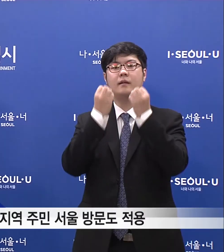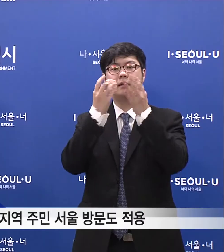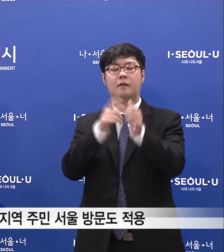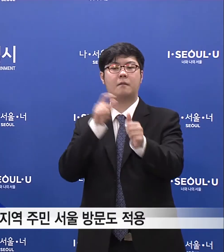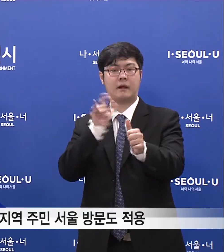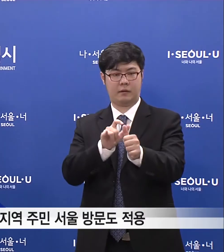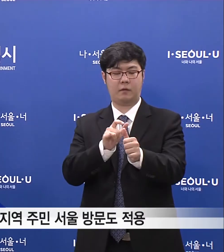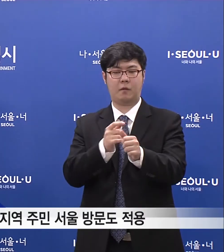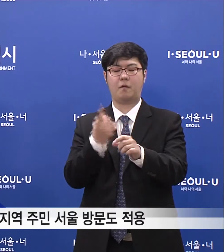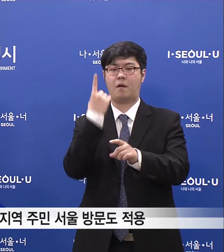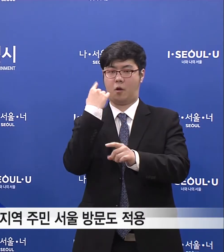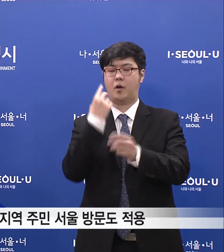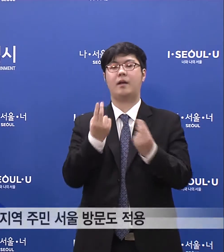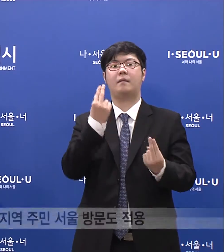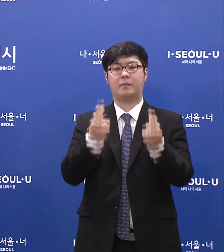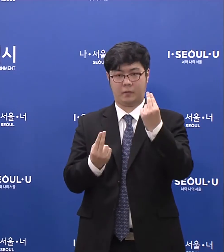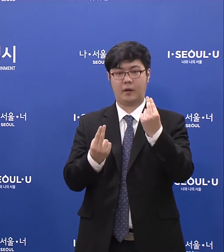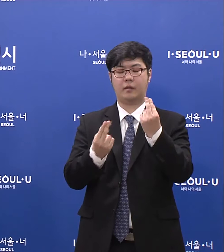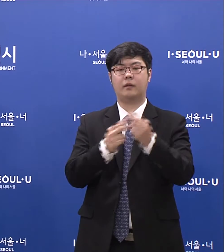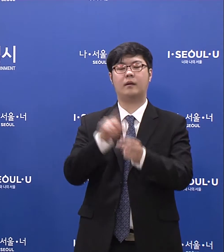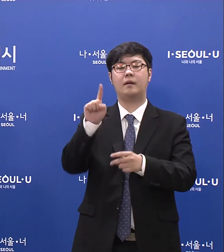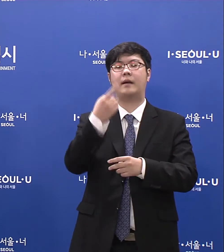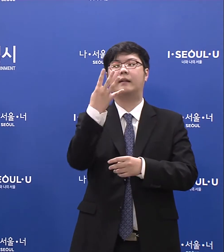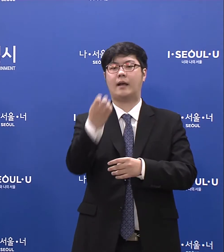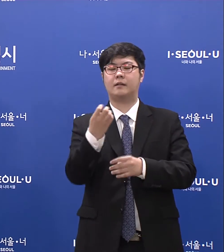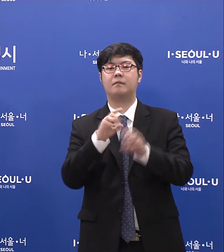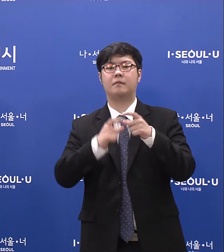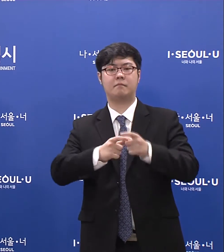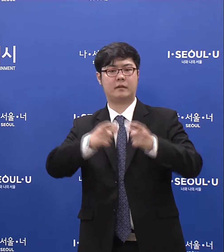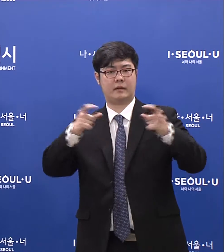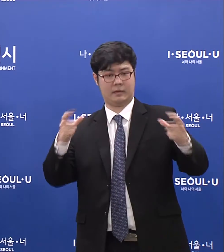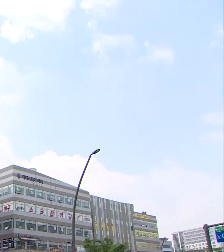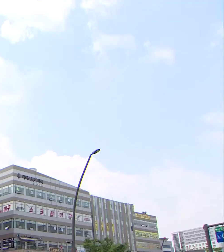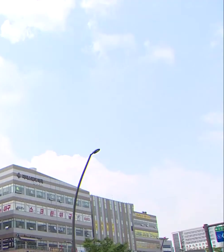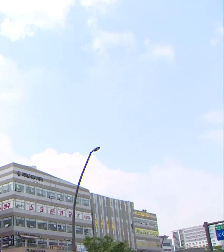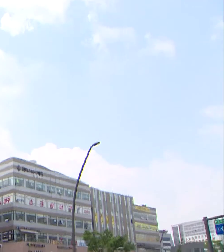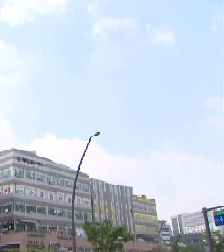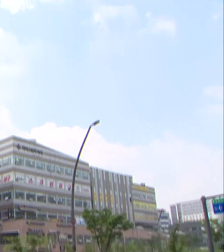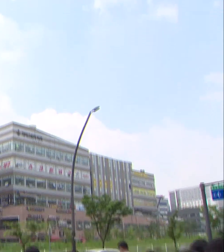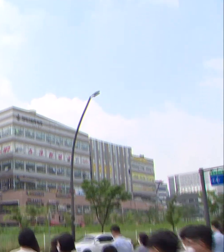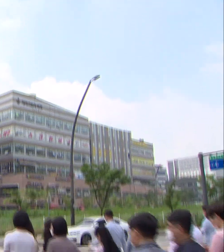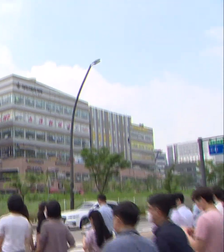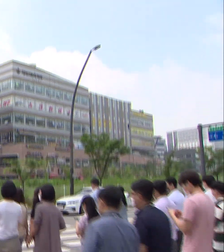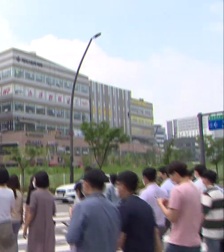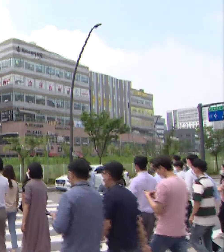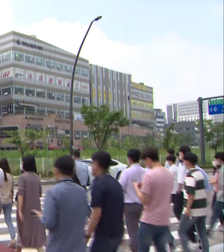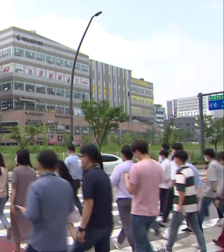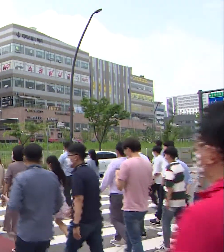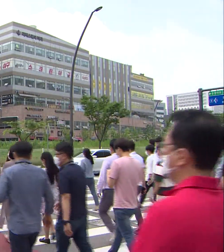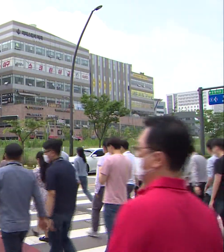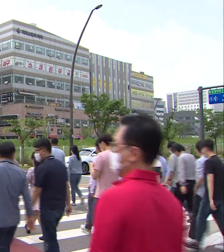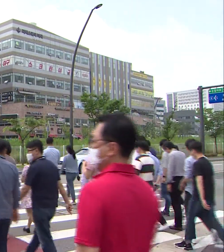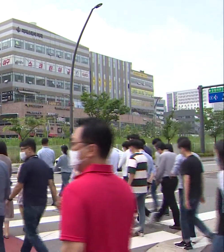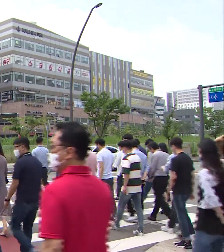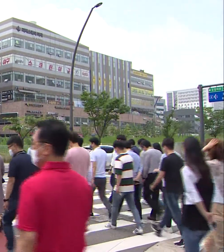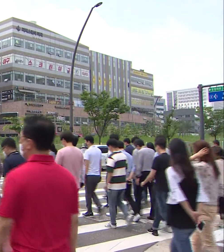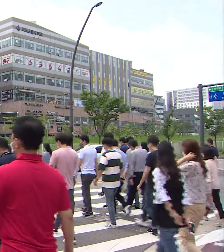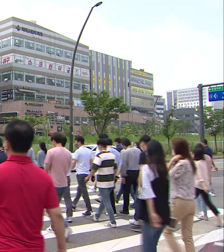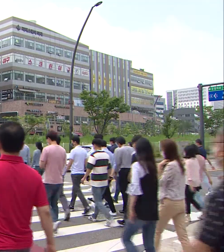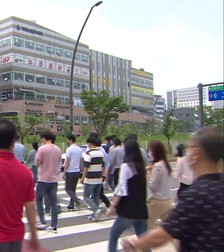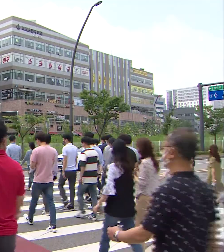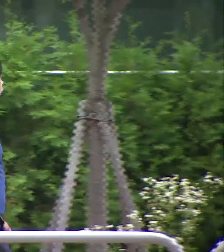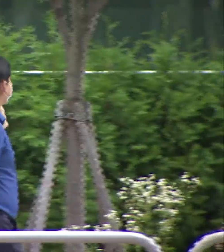서울을 방문한 이들에게도 적용됩니다. 사회적 거리두기 2단계가 해제될 때까지 계속되며 10월